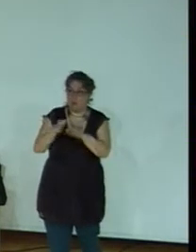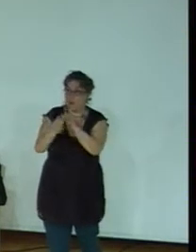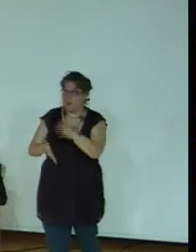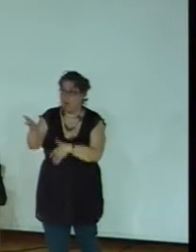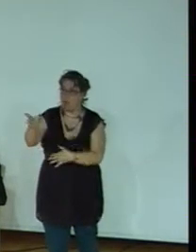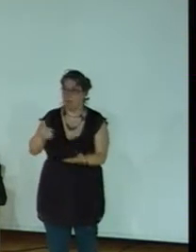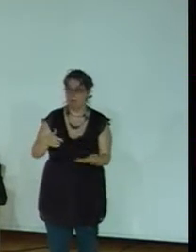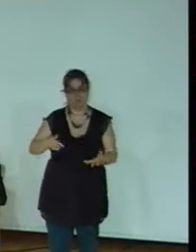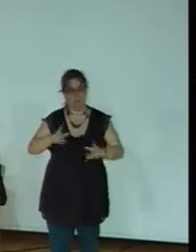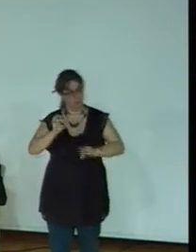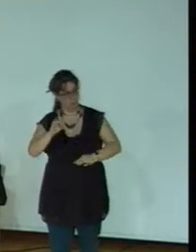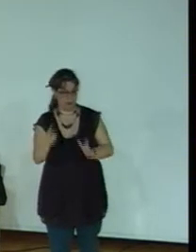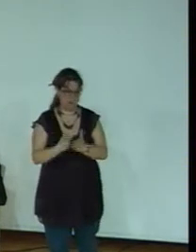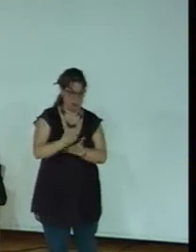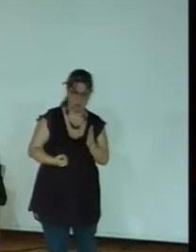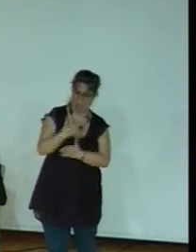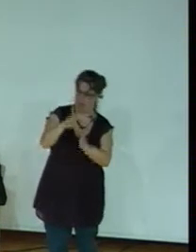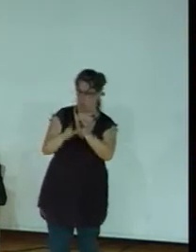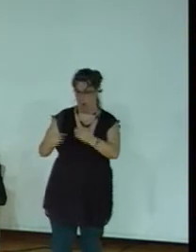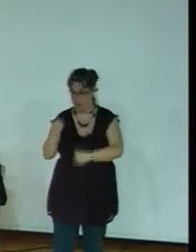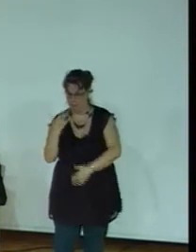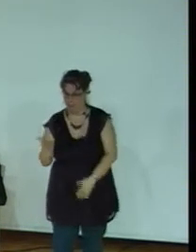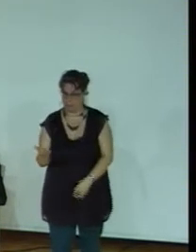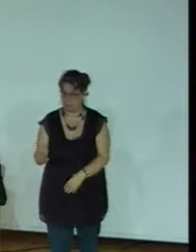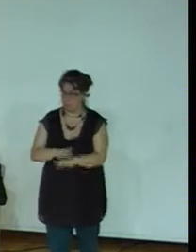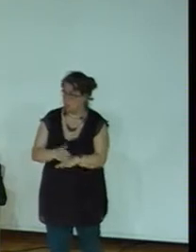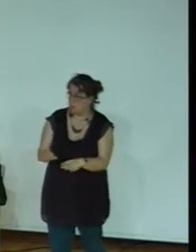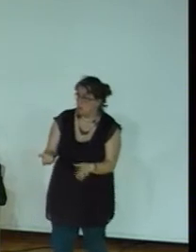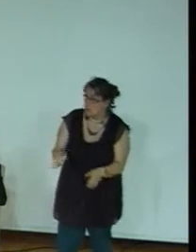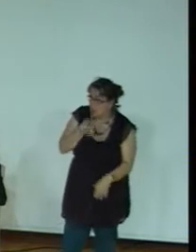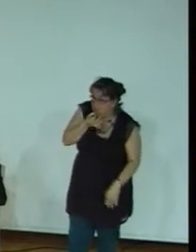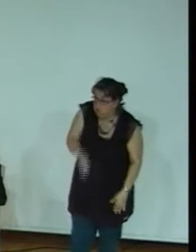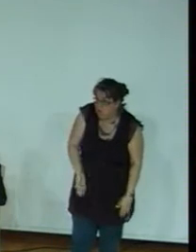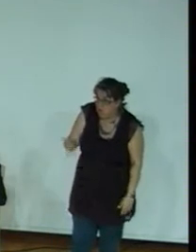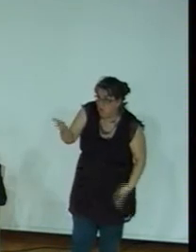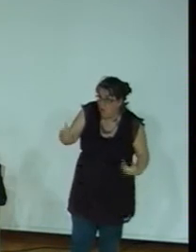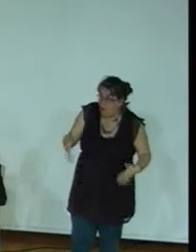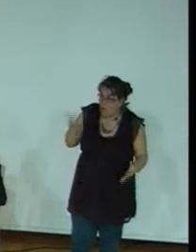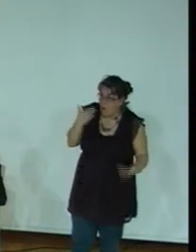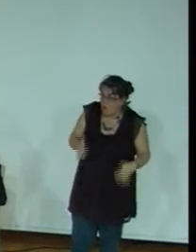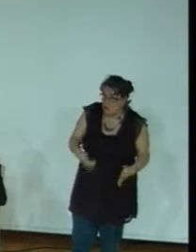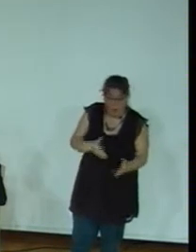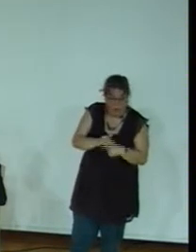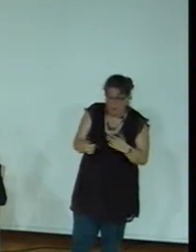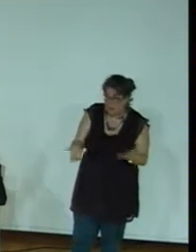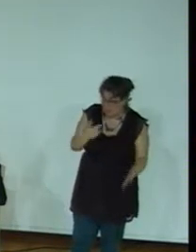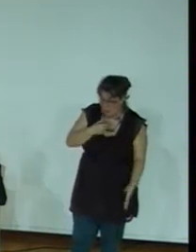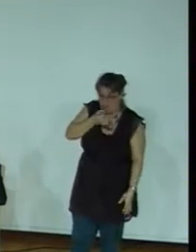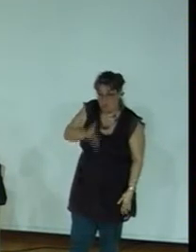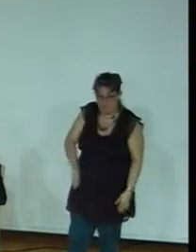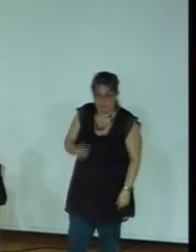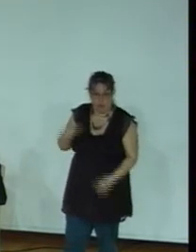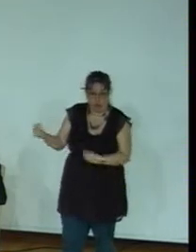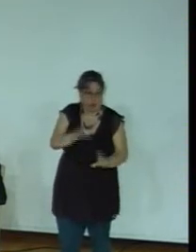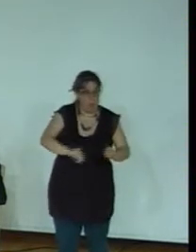sérieux. On a même fait donc voter des lois qui existaient déjà. Celle-là, ça m'est moins dangereuse puisque ça existait déjà. Maintenant, du point de vue